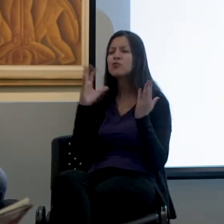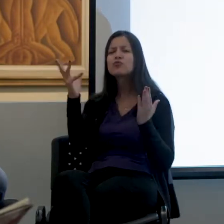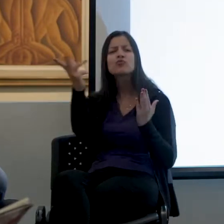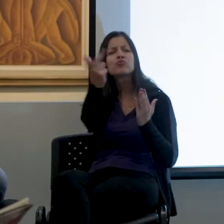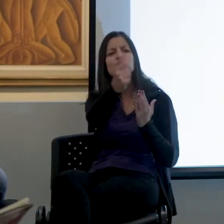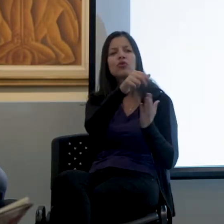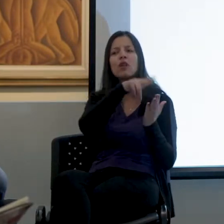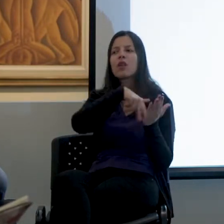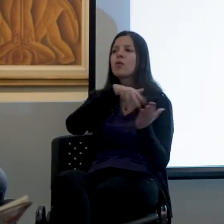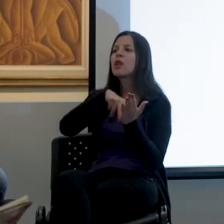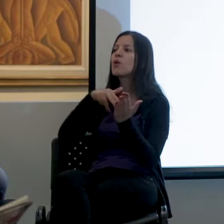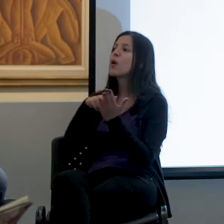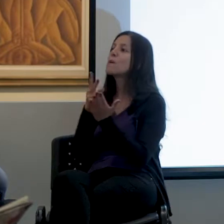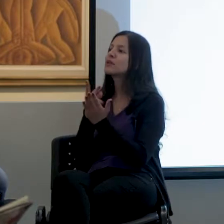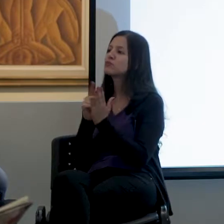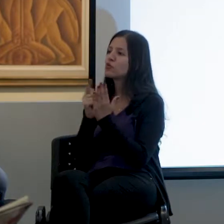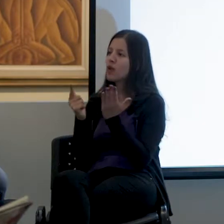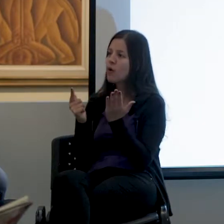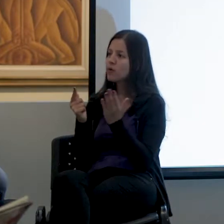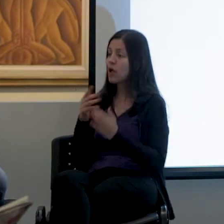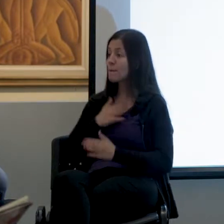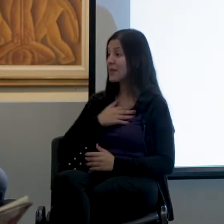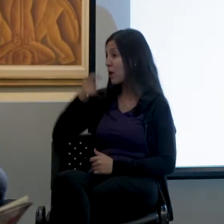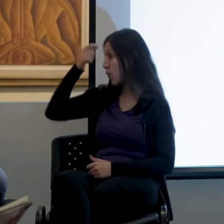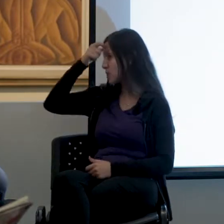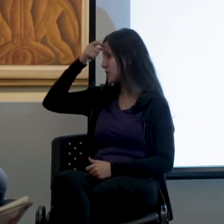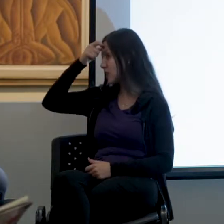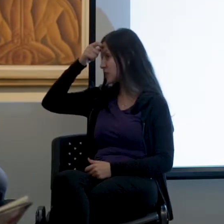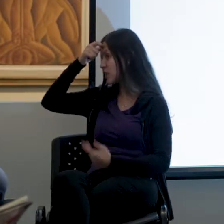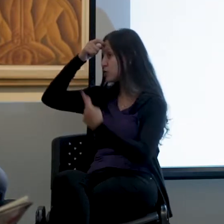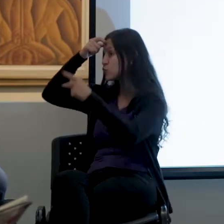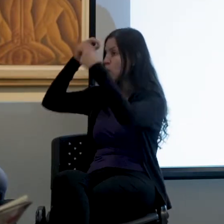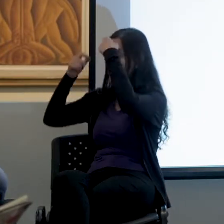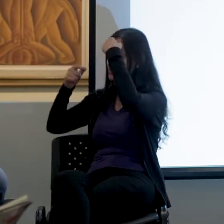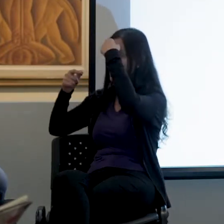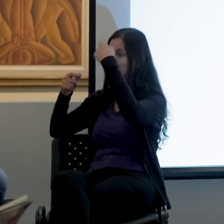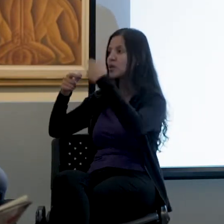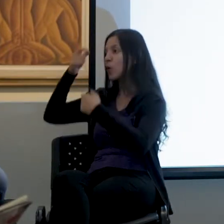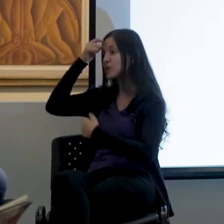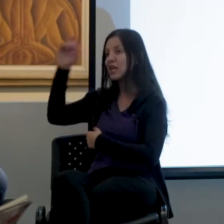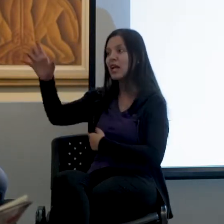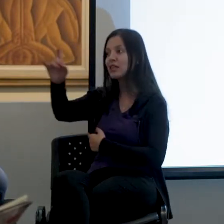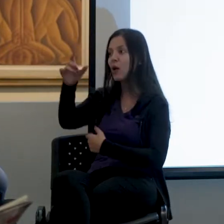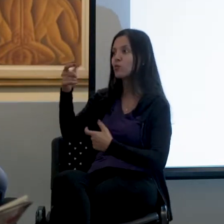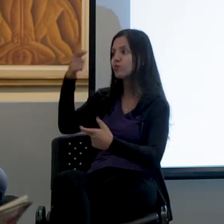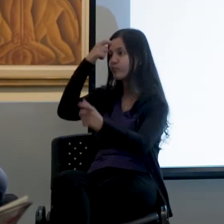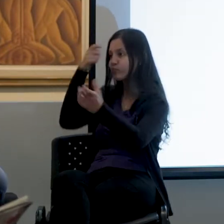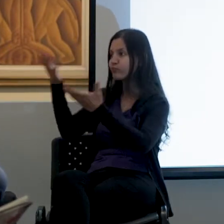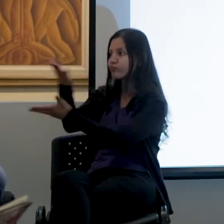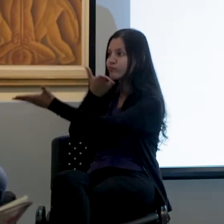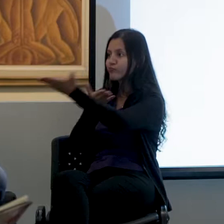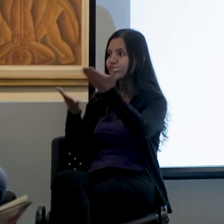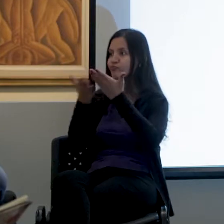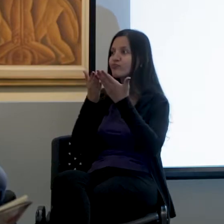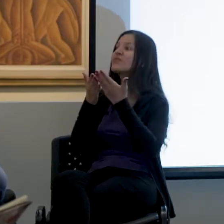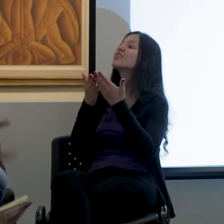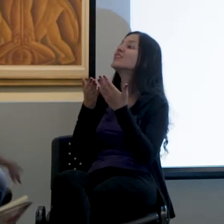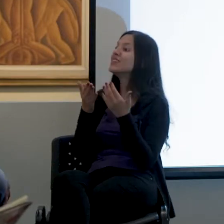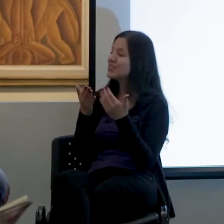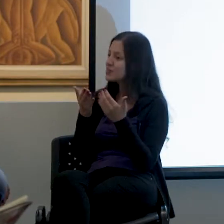mesmas coisas, entrem em contato, discutam, conversem, pensem juntos, tenham os mesmos assuntos.